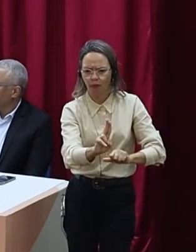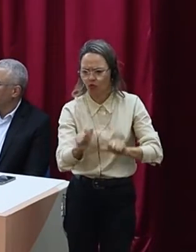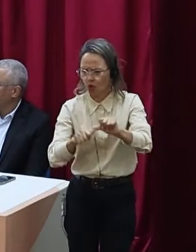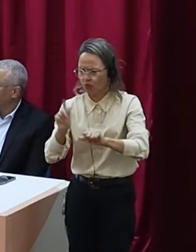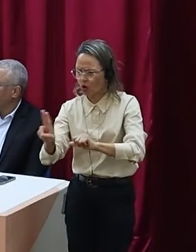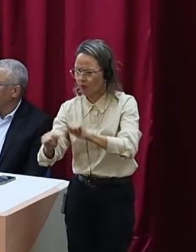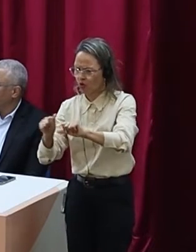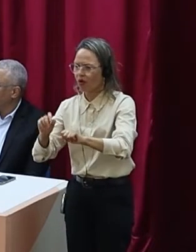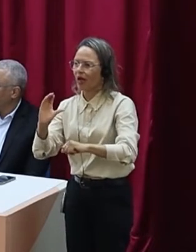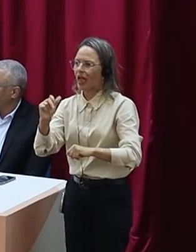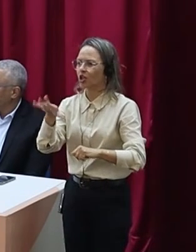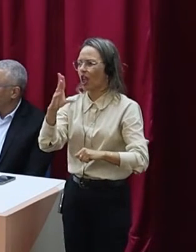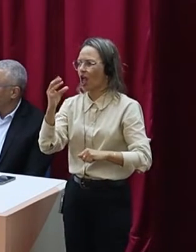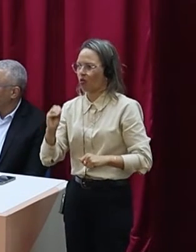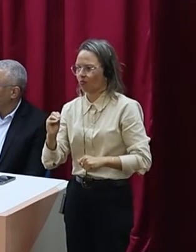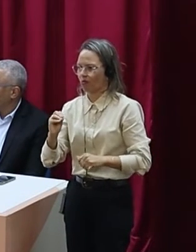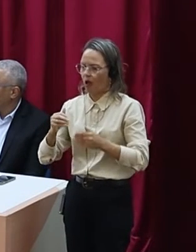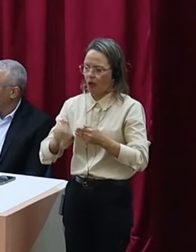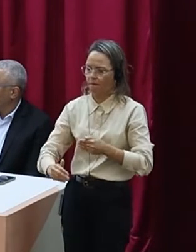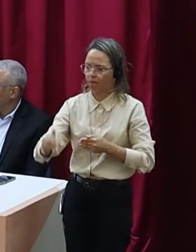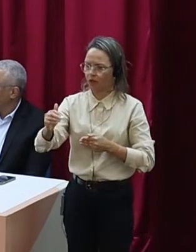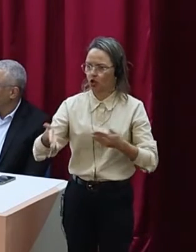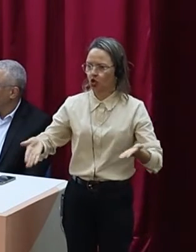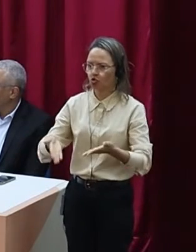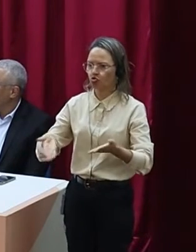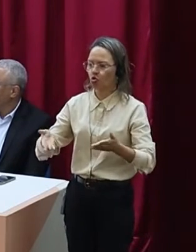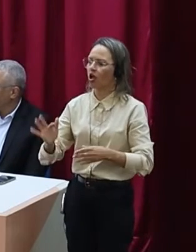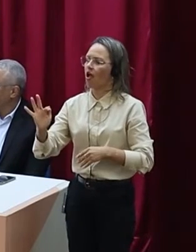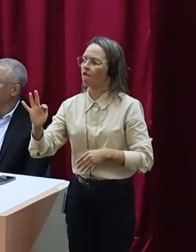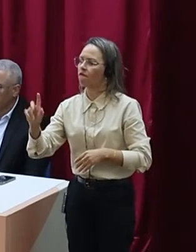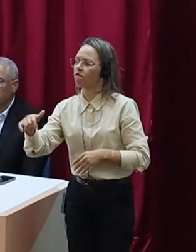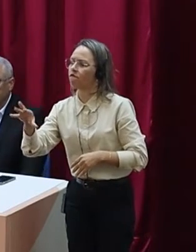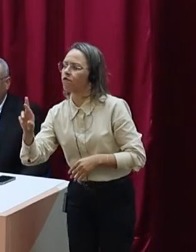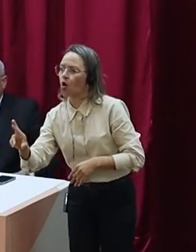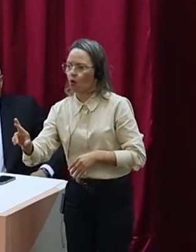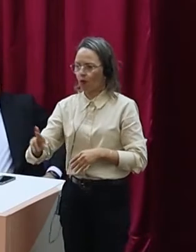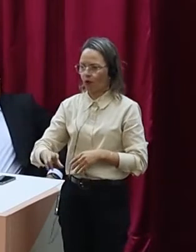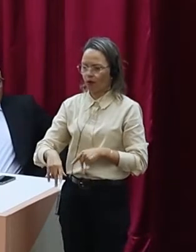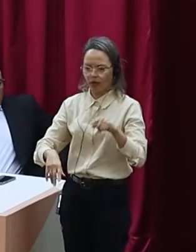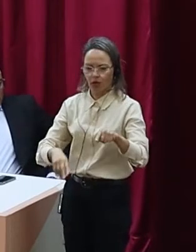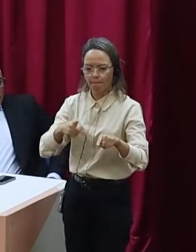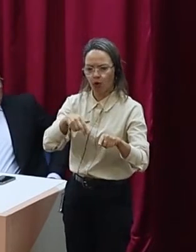no. Desde hoy, flor. O sea, la política represiva. Pasamos.